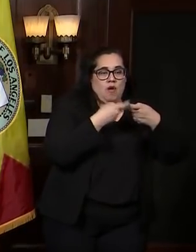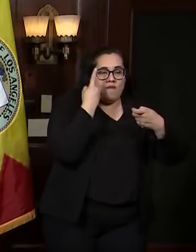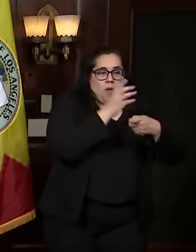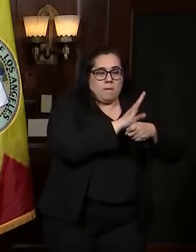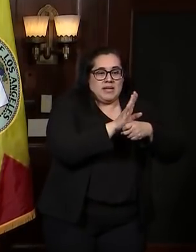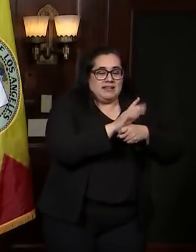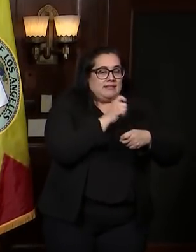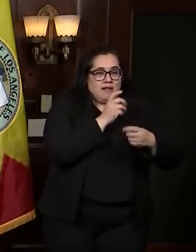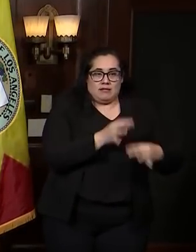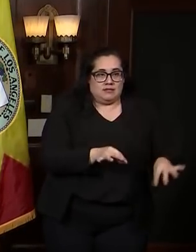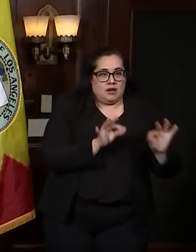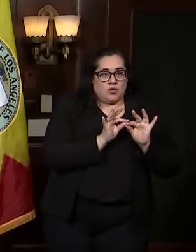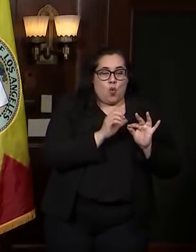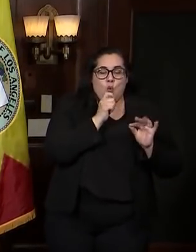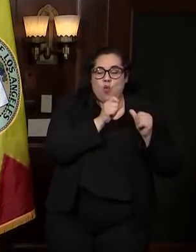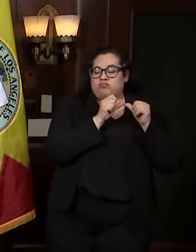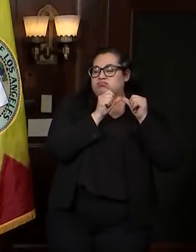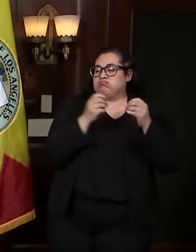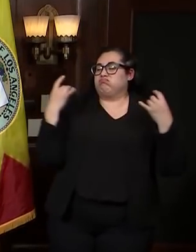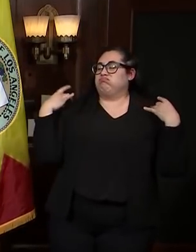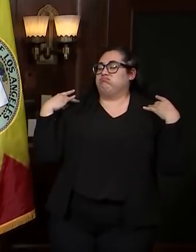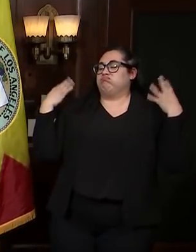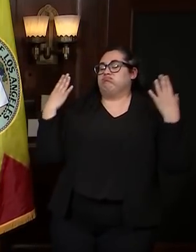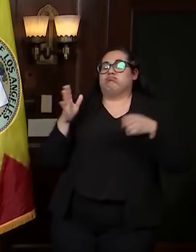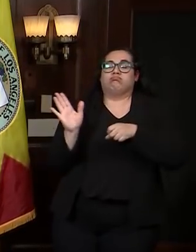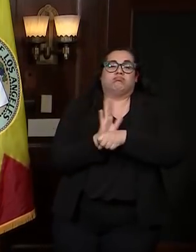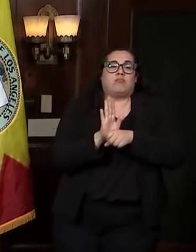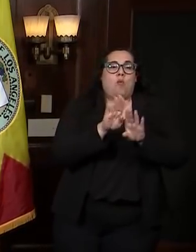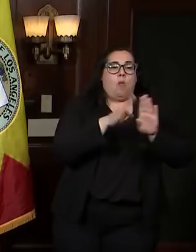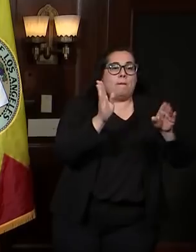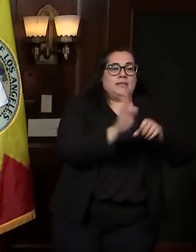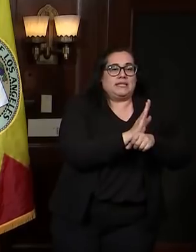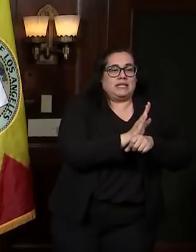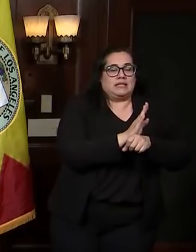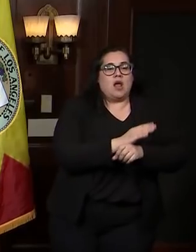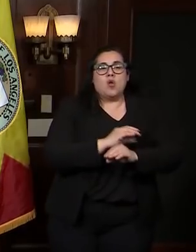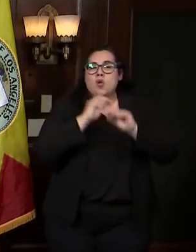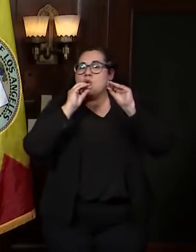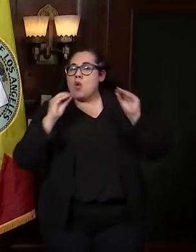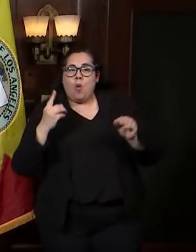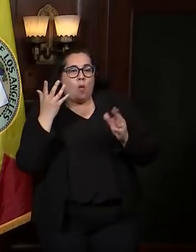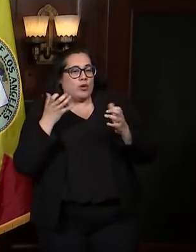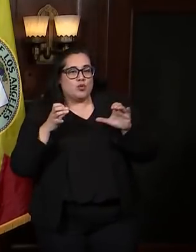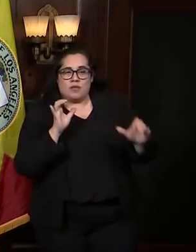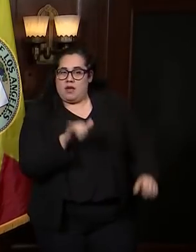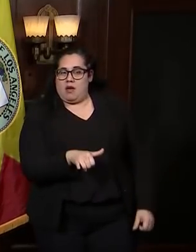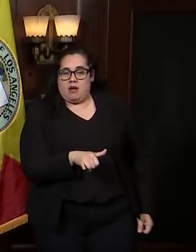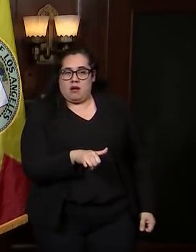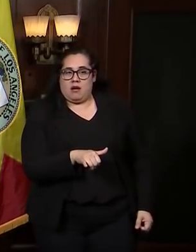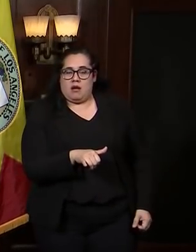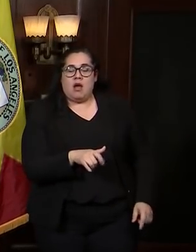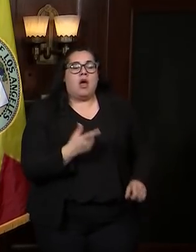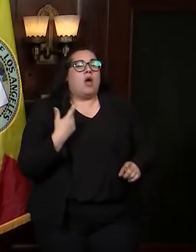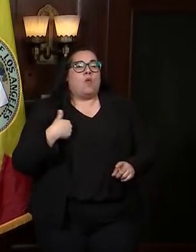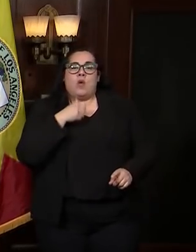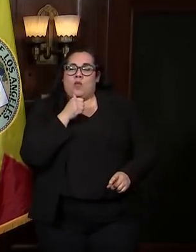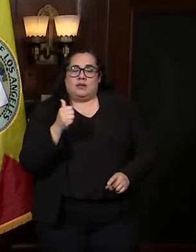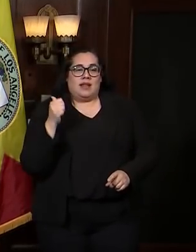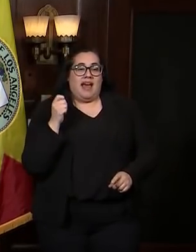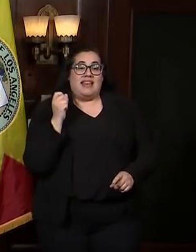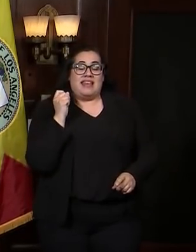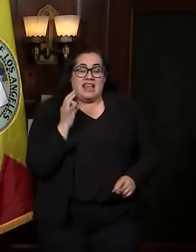no esenciales que siguen en operación. Nadie quiere hacer esto y no lo haremos